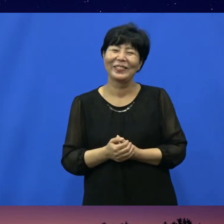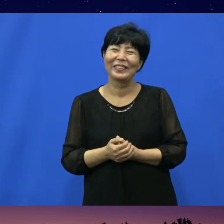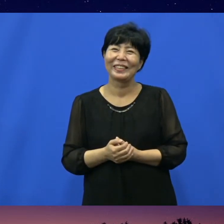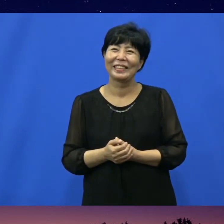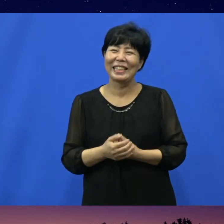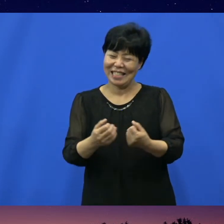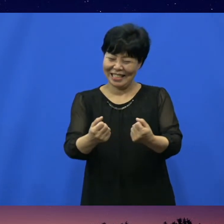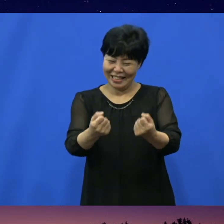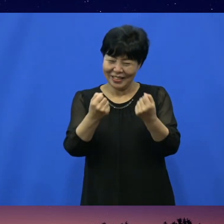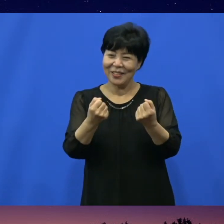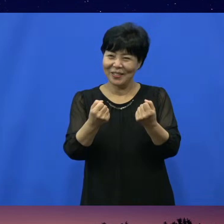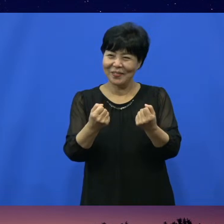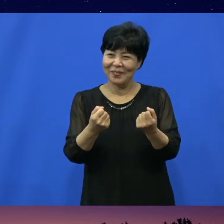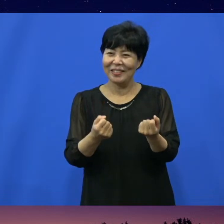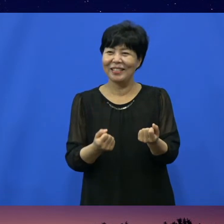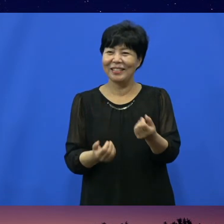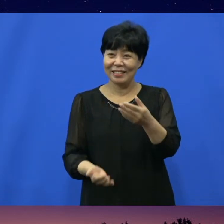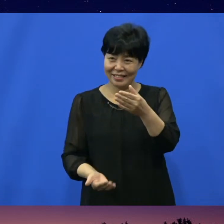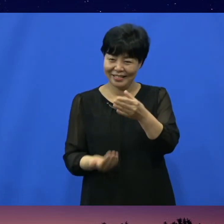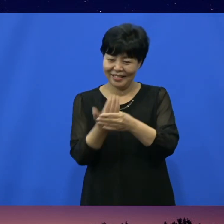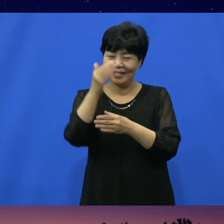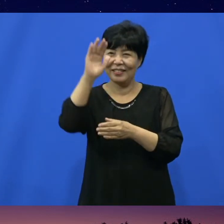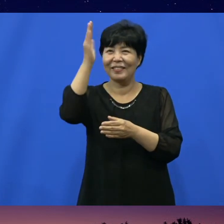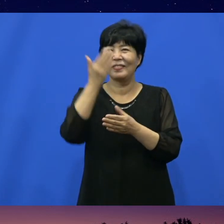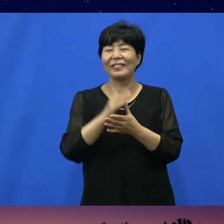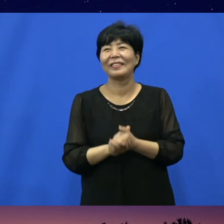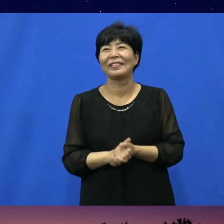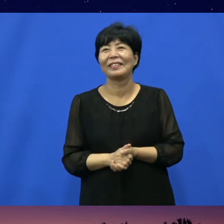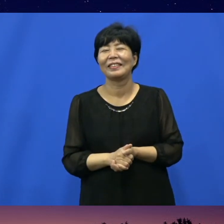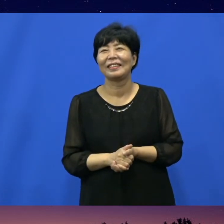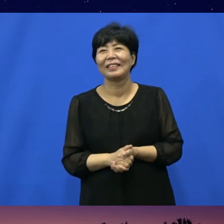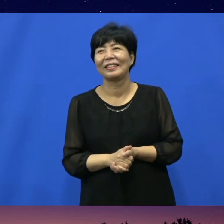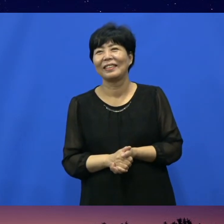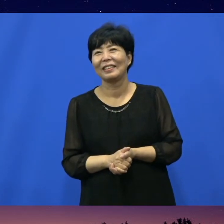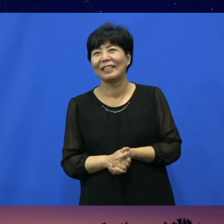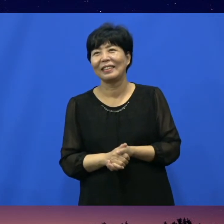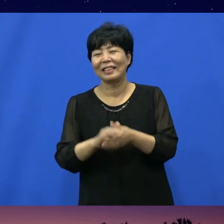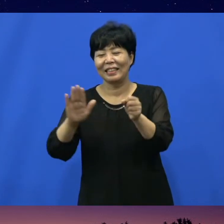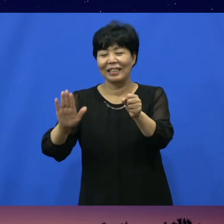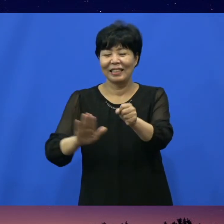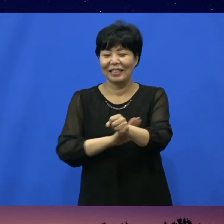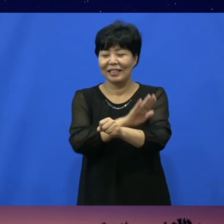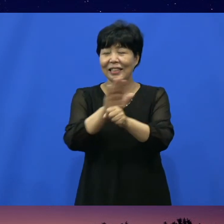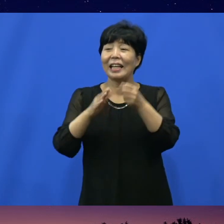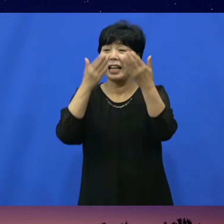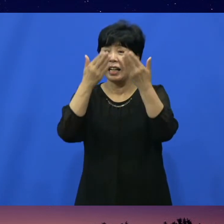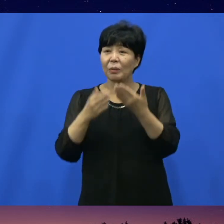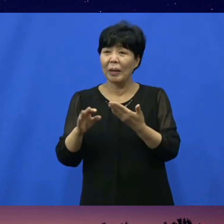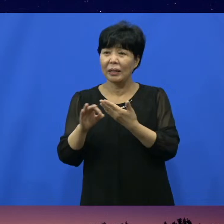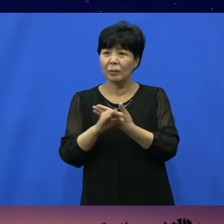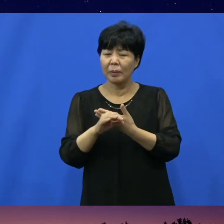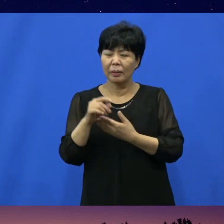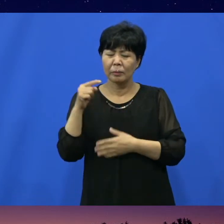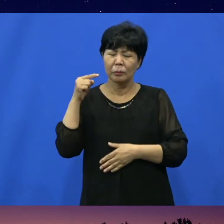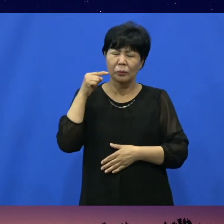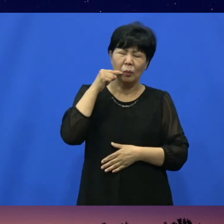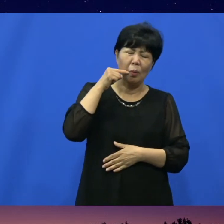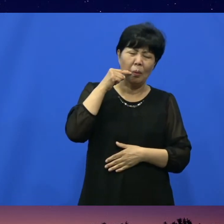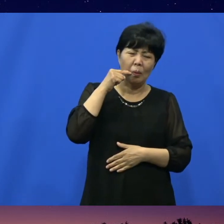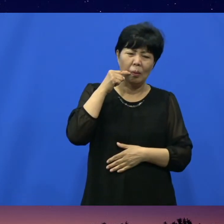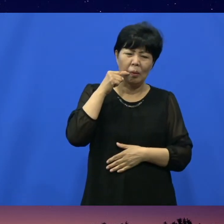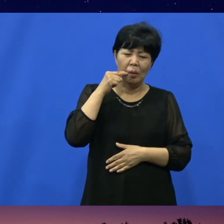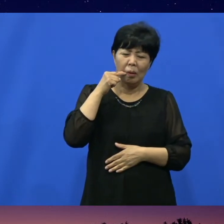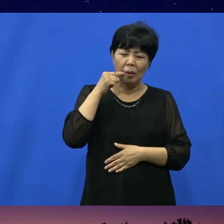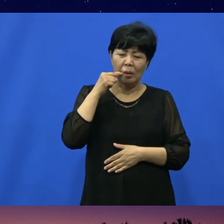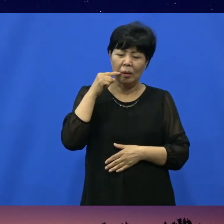에너지가 나오는 거예요. 에너지가 나오는 거예요. 여러분 사랑을 받으면요 독소가 빠져요. 독소. 그 사랑을